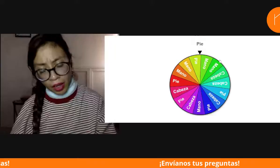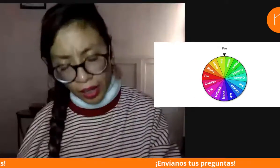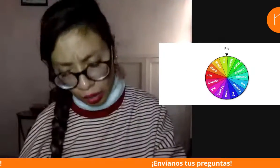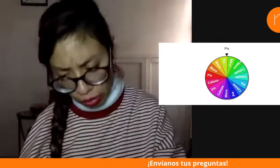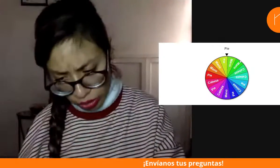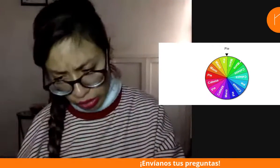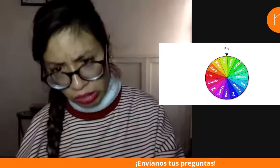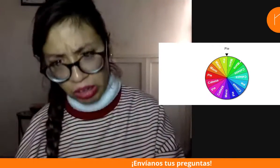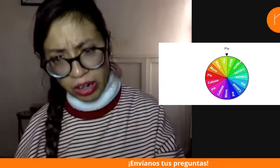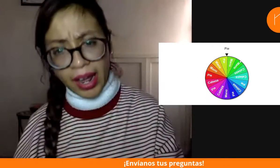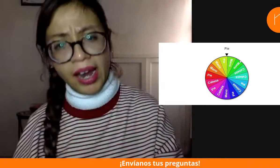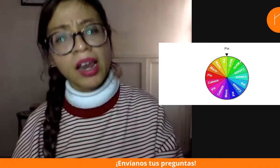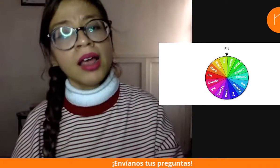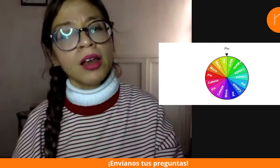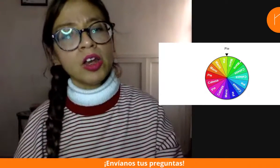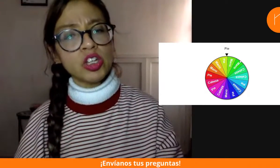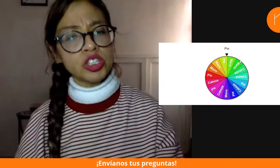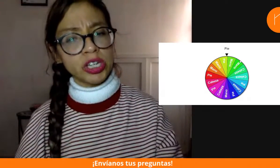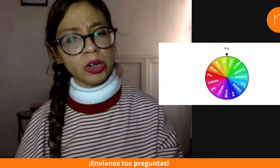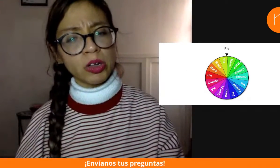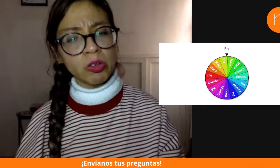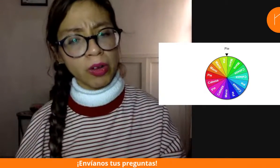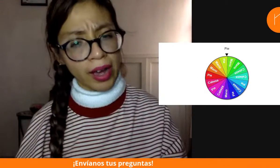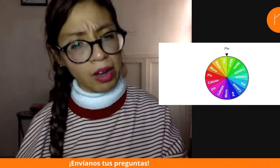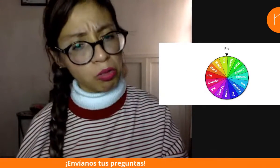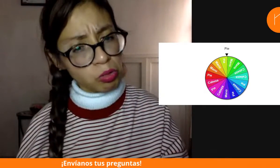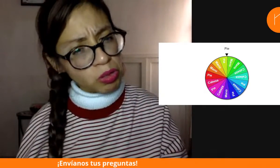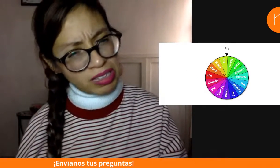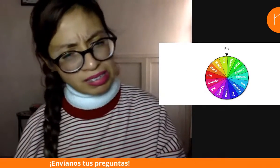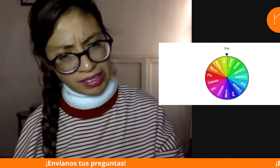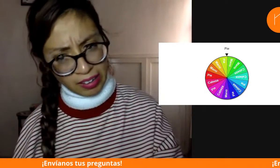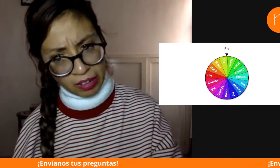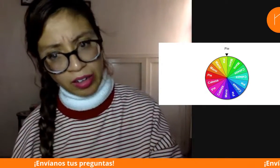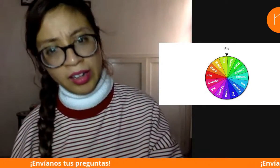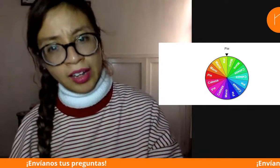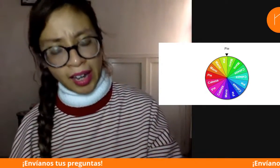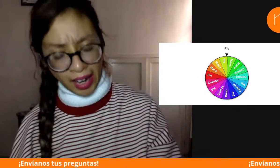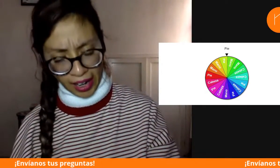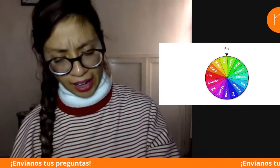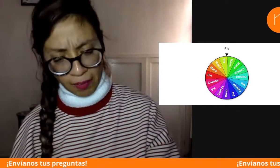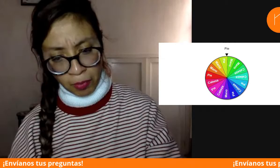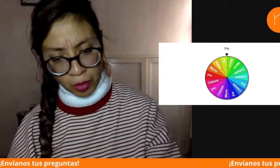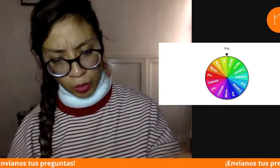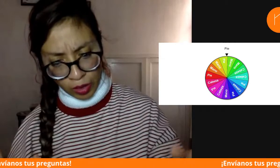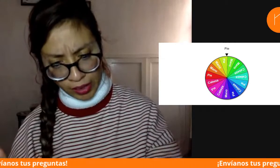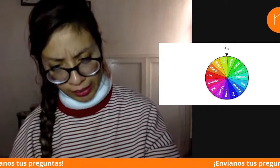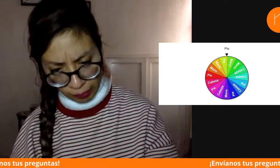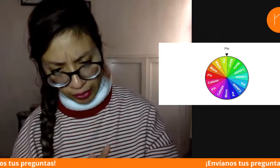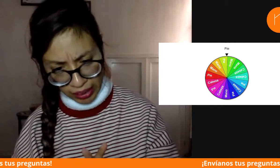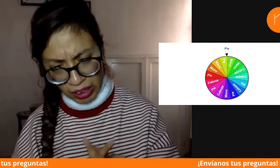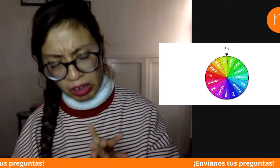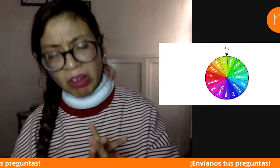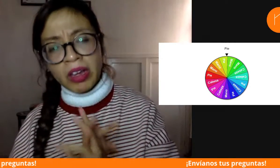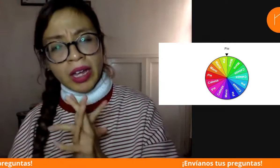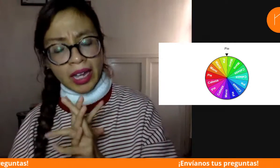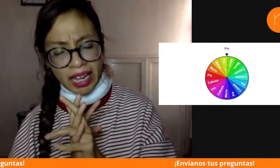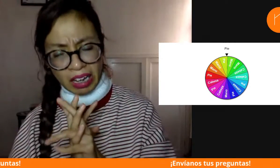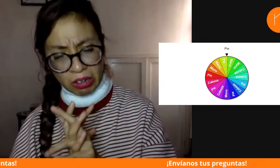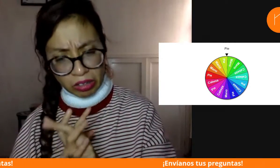en contexto real, los chicos juegan un twister con el tapetito y con